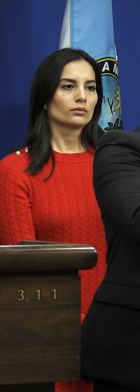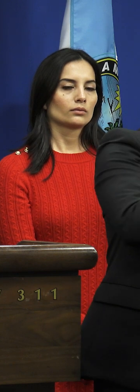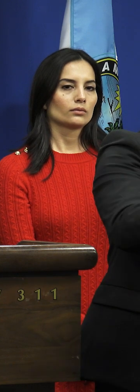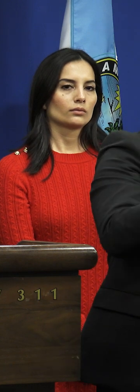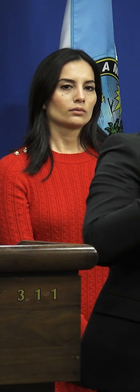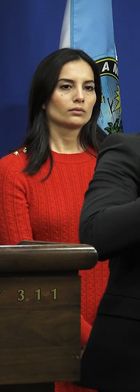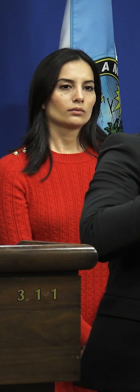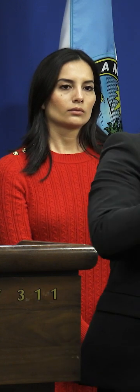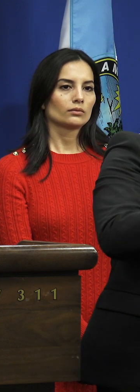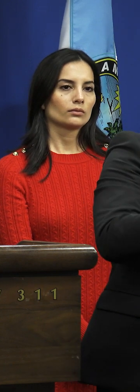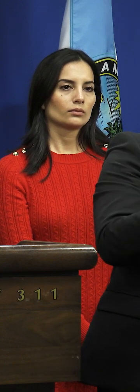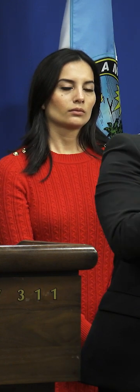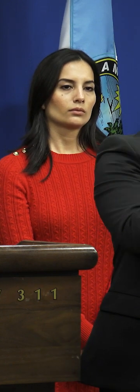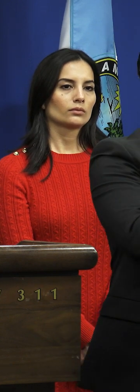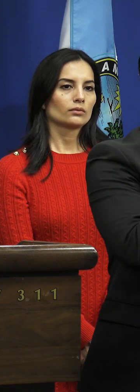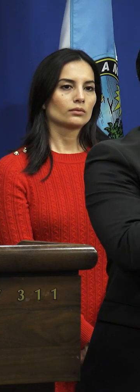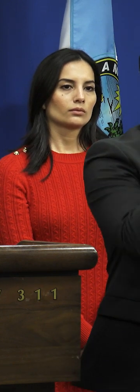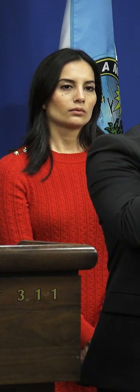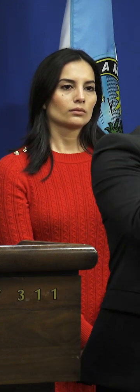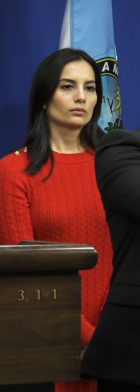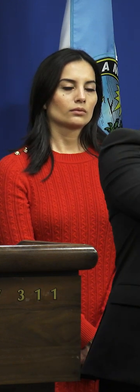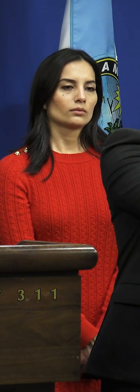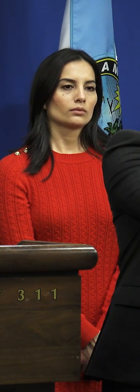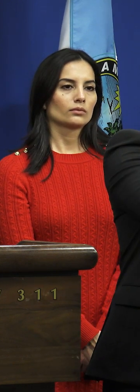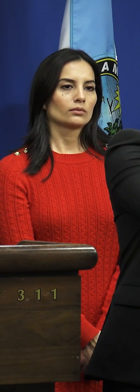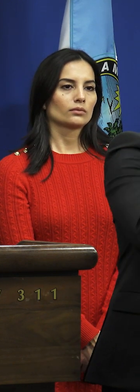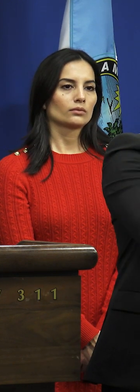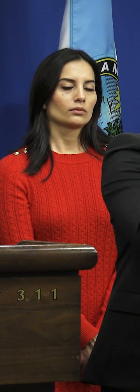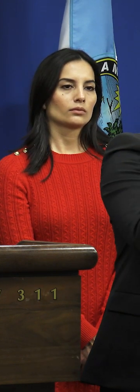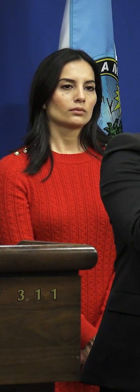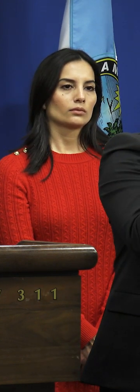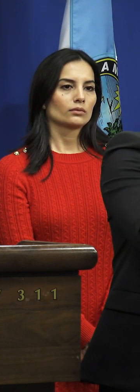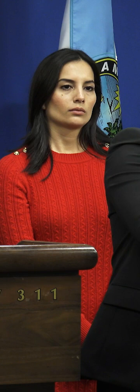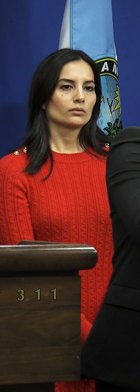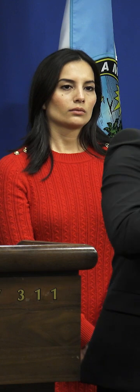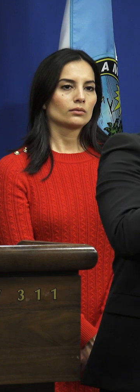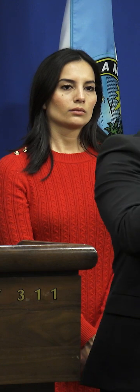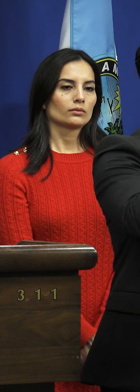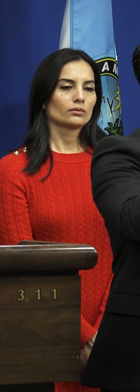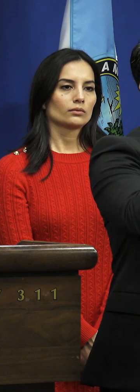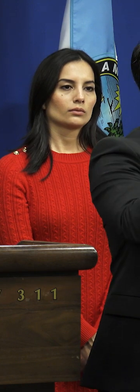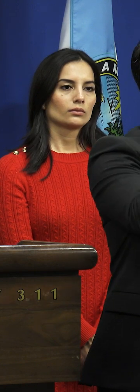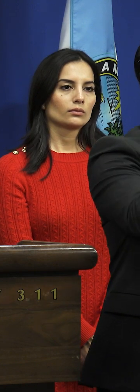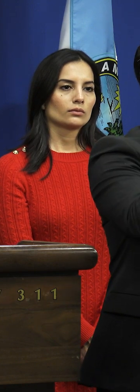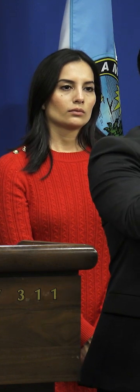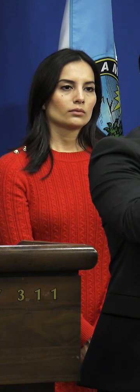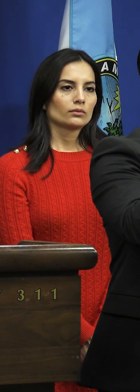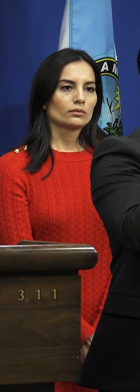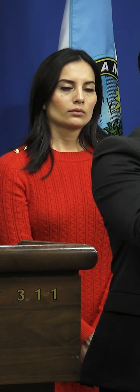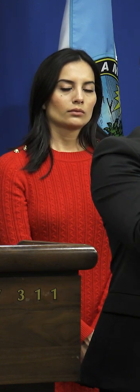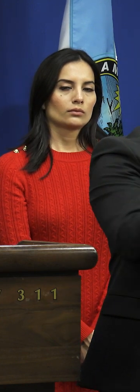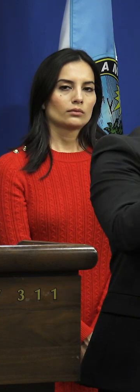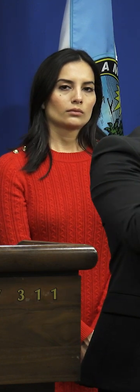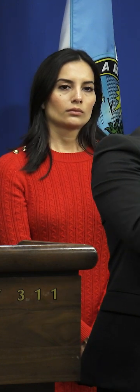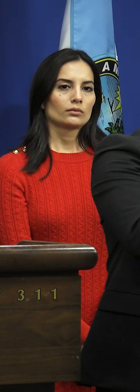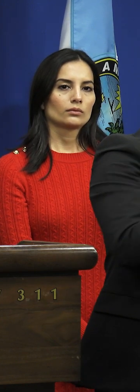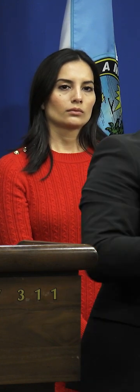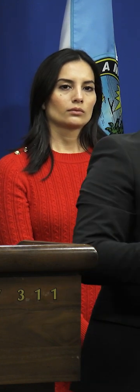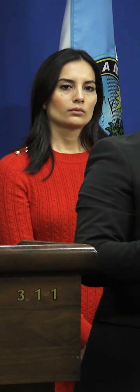como Doral International Math and Science y Divine Savior Academy para ayudar en el tráfico escolar y una